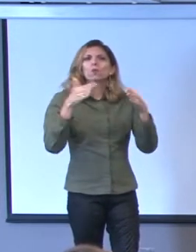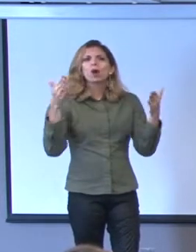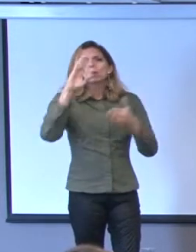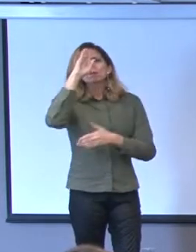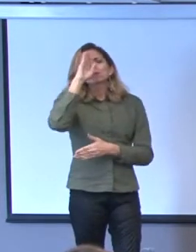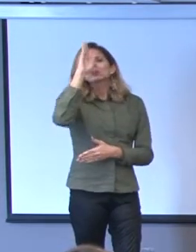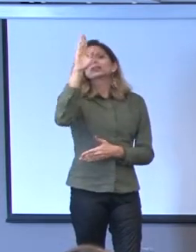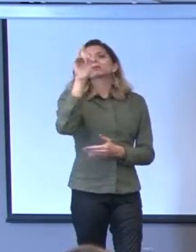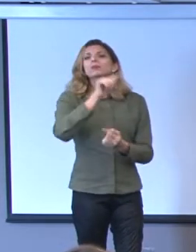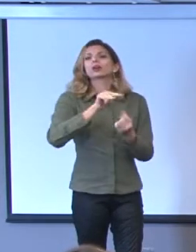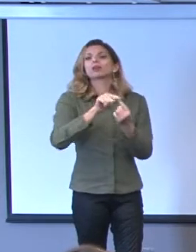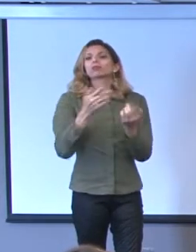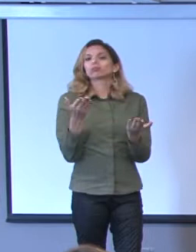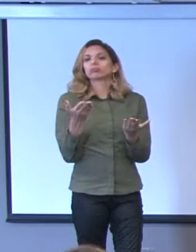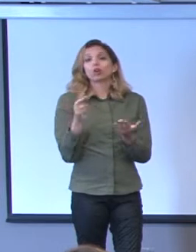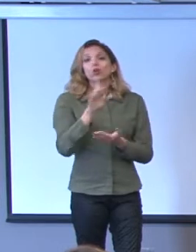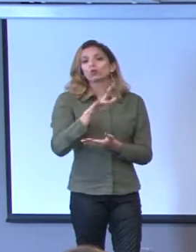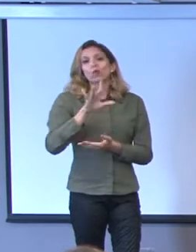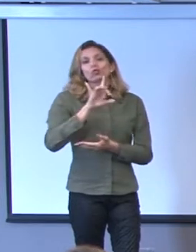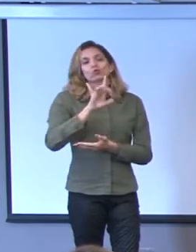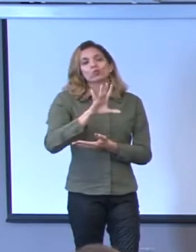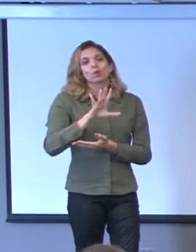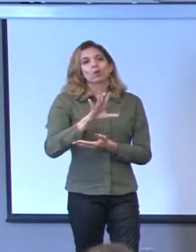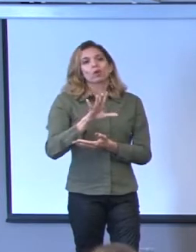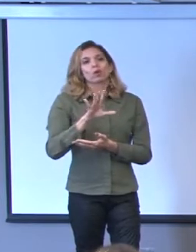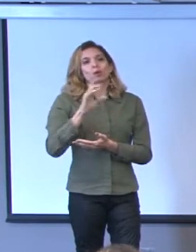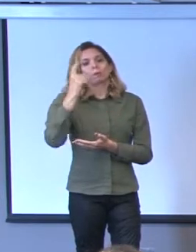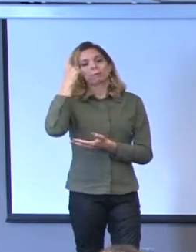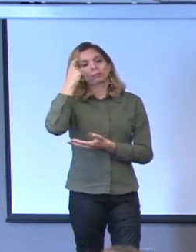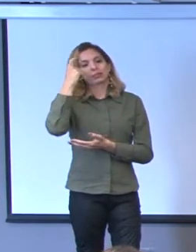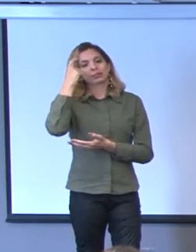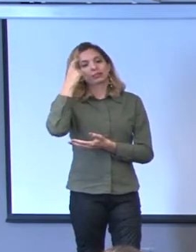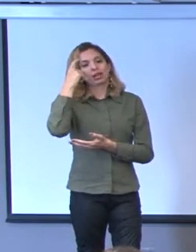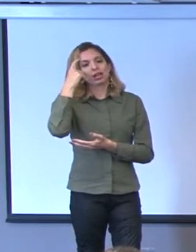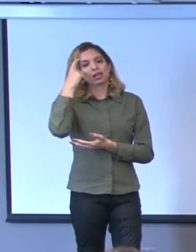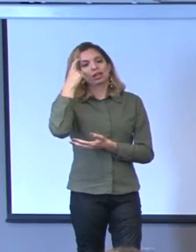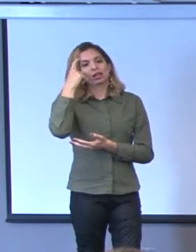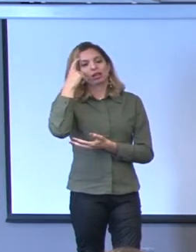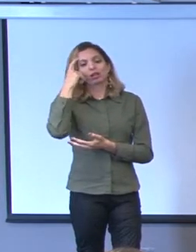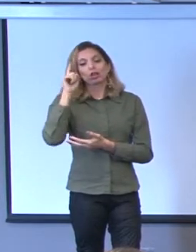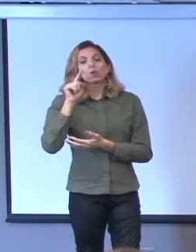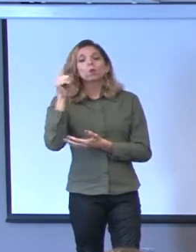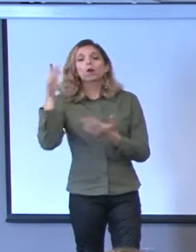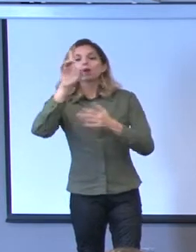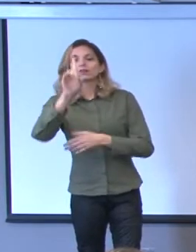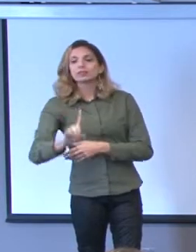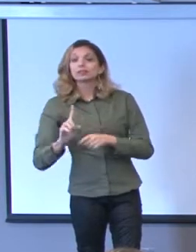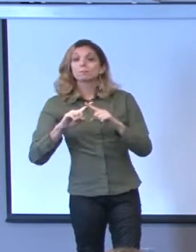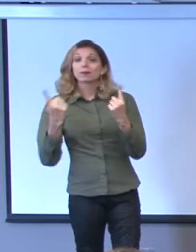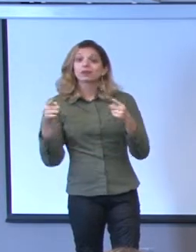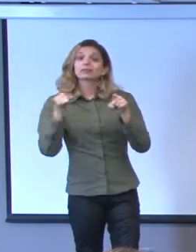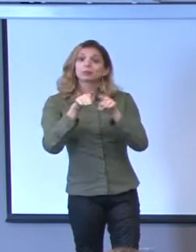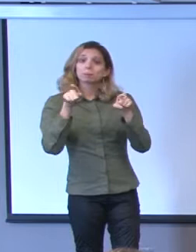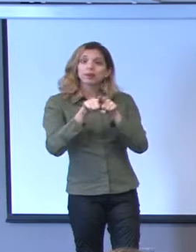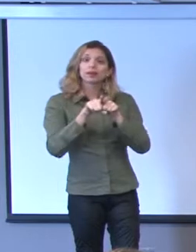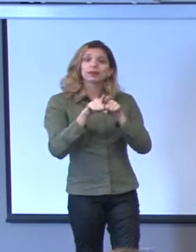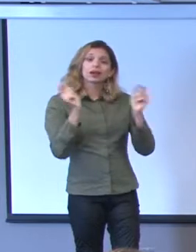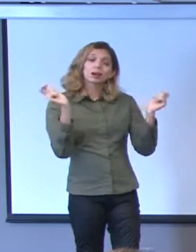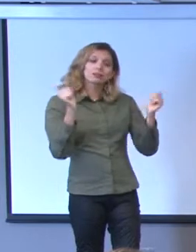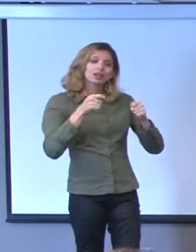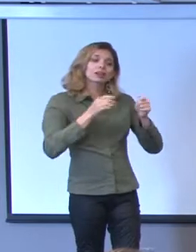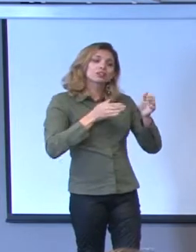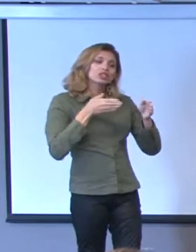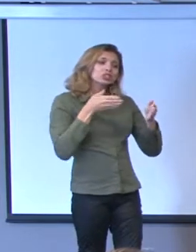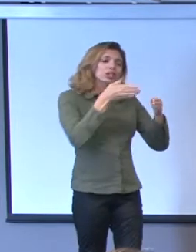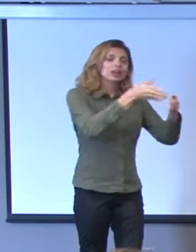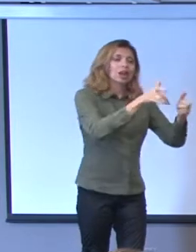principal fator? Não é só o fator, questão assim, do que precisa colocar, mas colocar mobilidade também. Por quê? Porque muitas